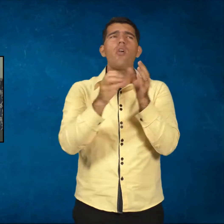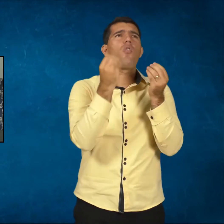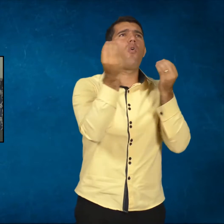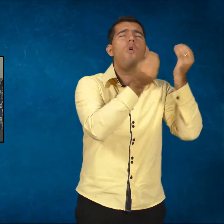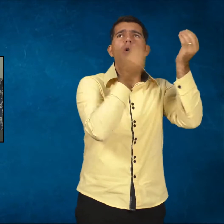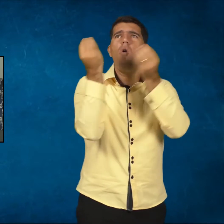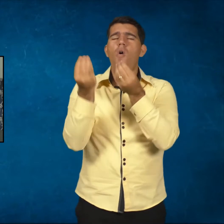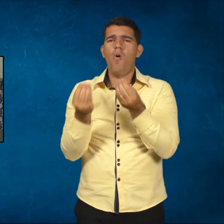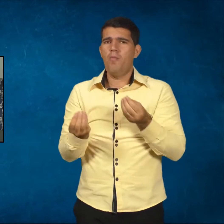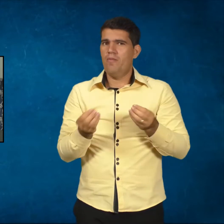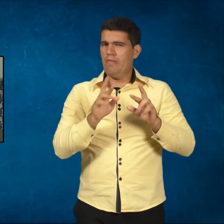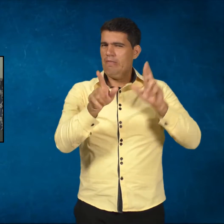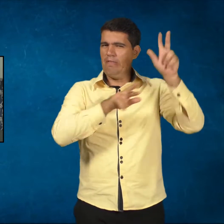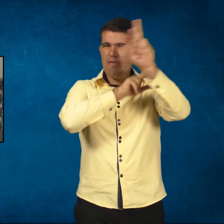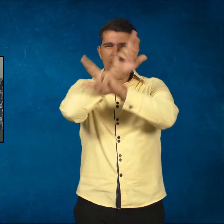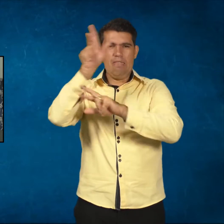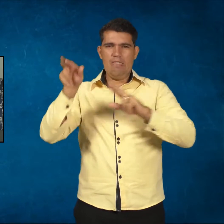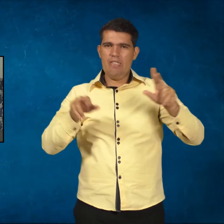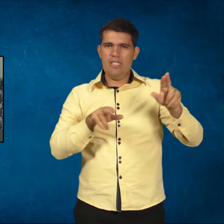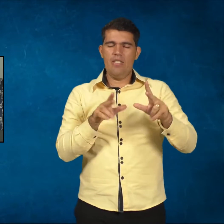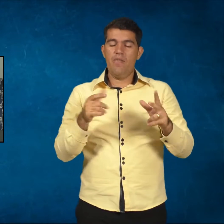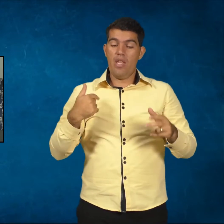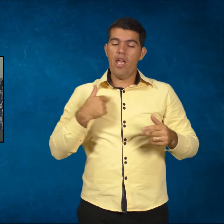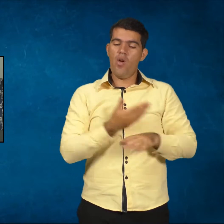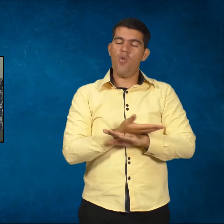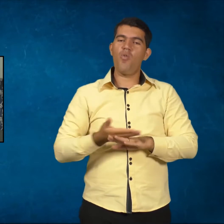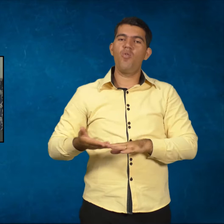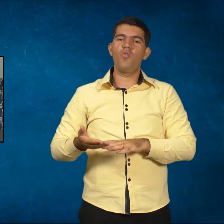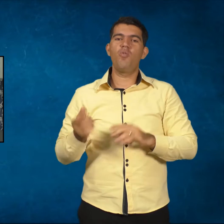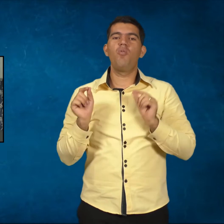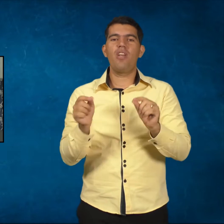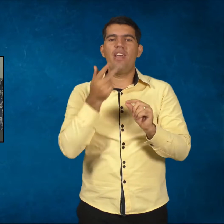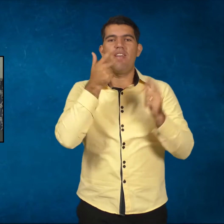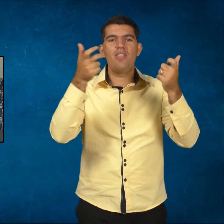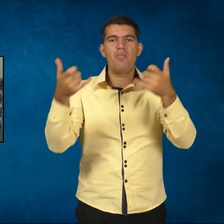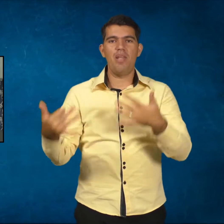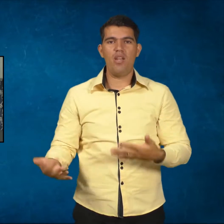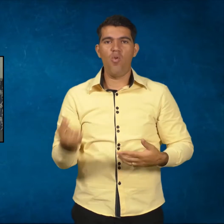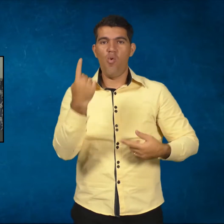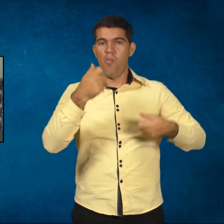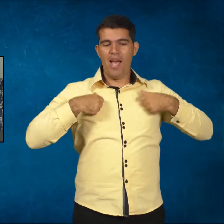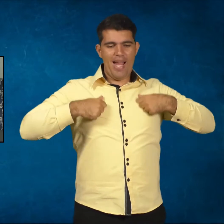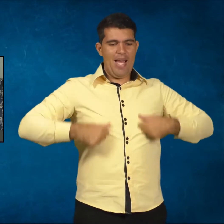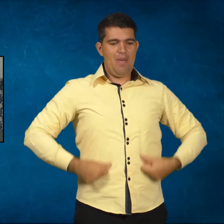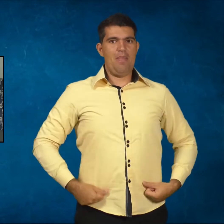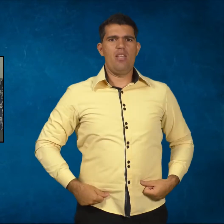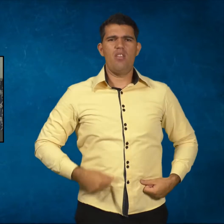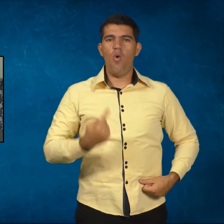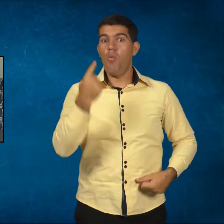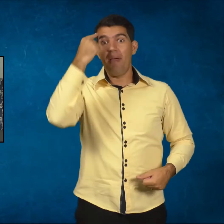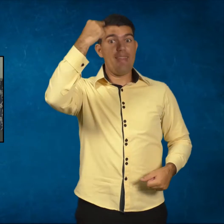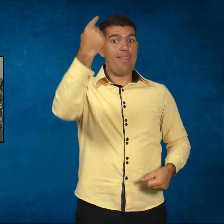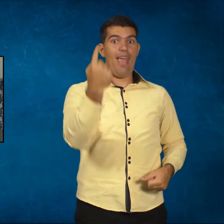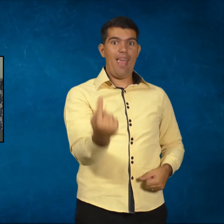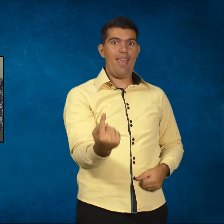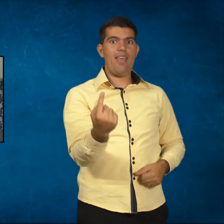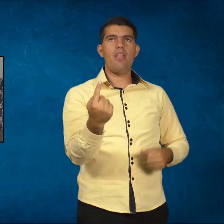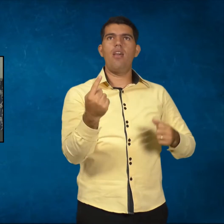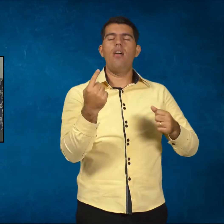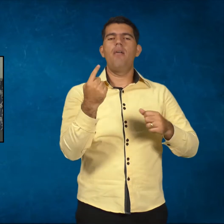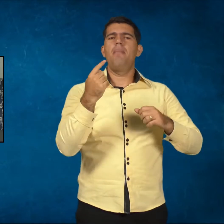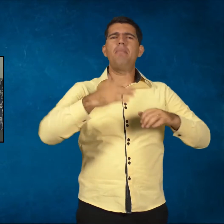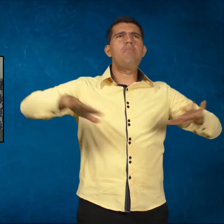Eu costumo dizer que uma medida única, né, uma camisa única para um país tão diverso e para uma população que é